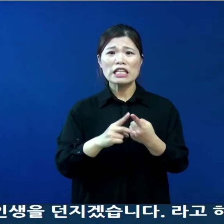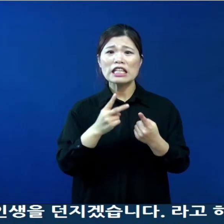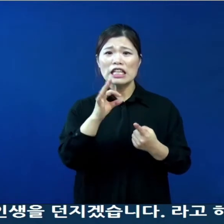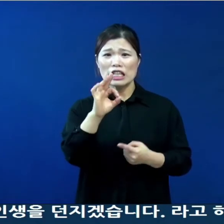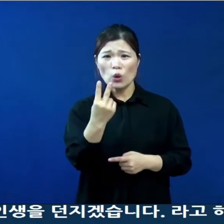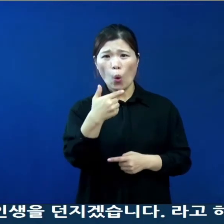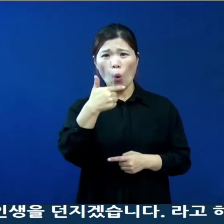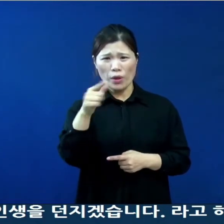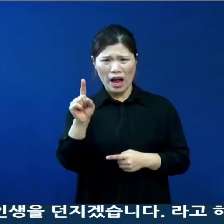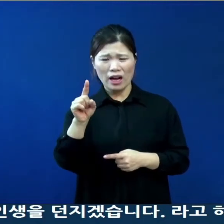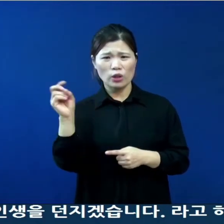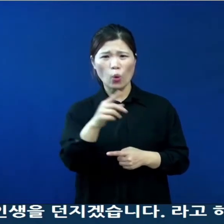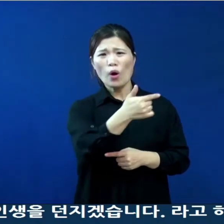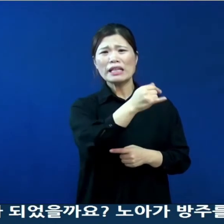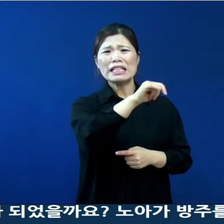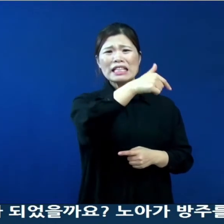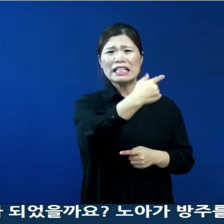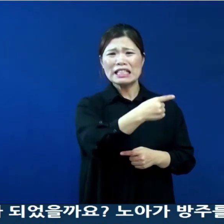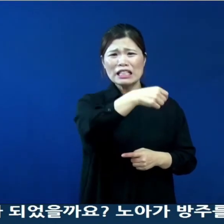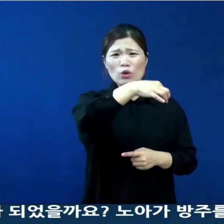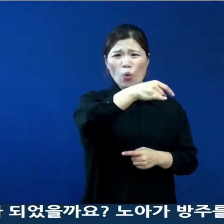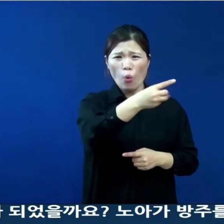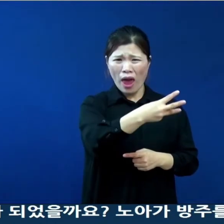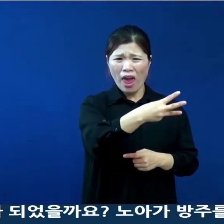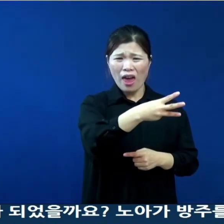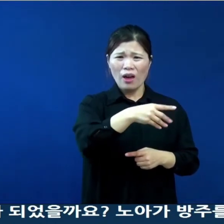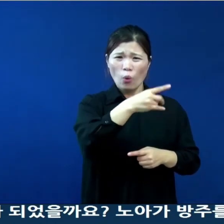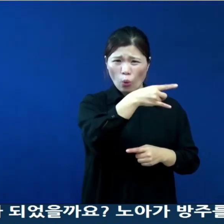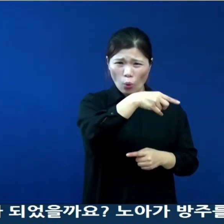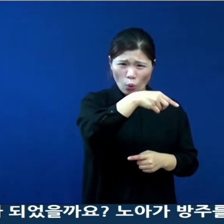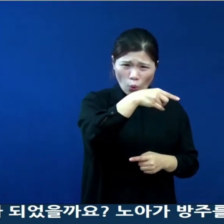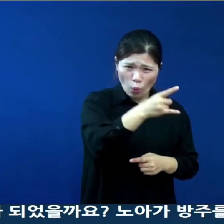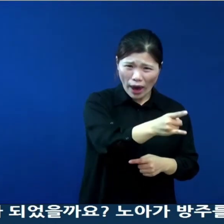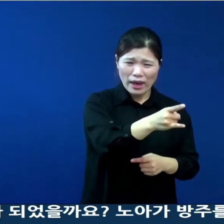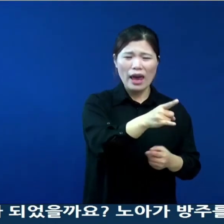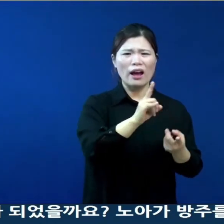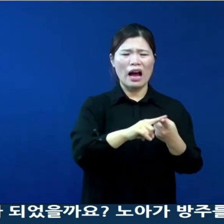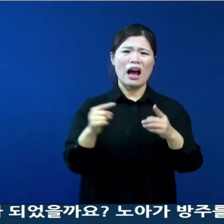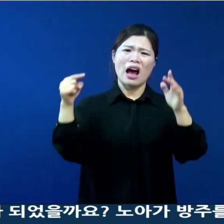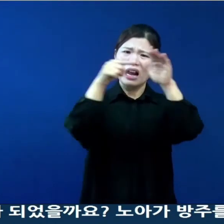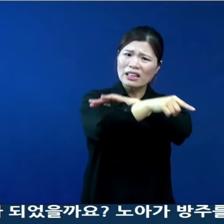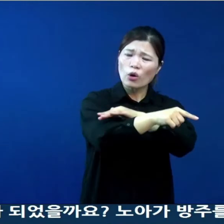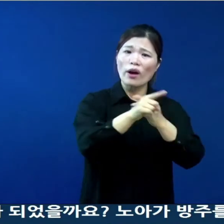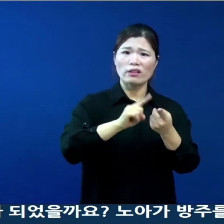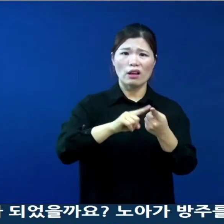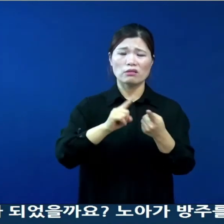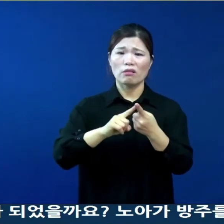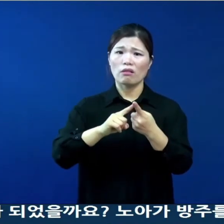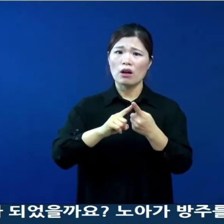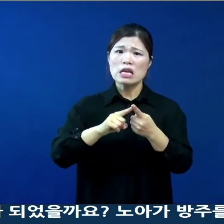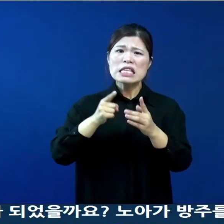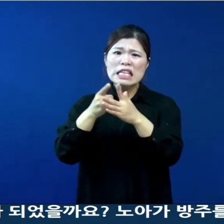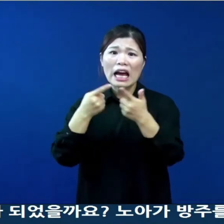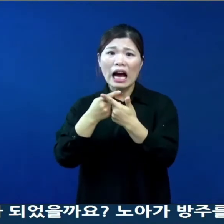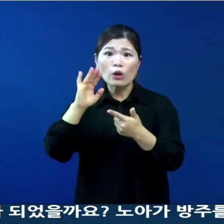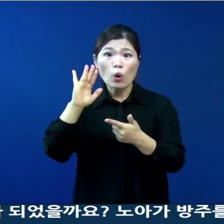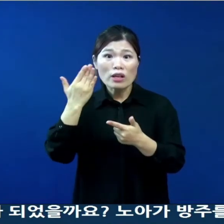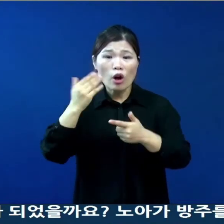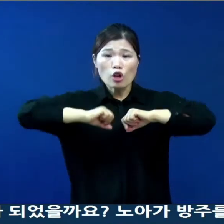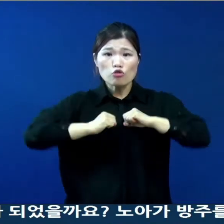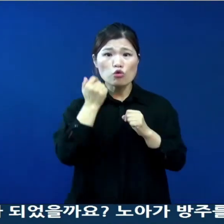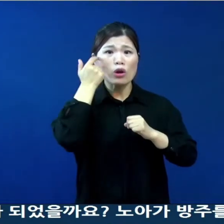전하라는 것이 마음에 들어서 순종했겠습니까? 아니죠. 하나님의 말씀이 분명하기만 하면